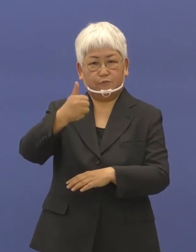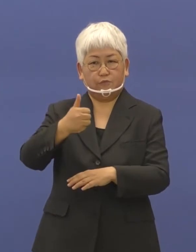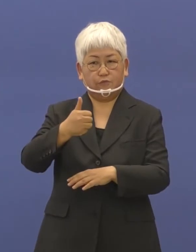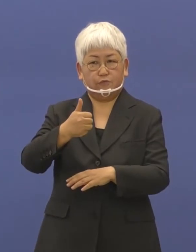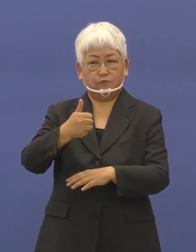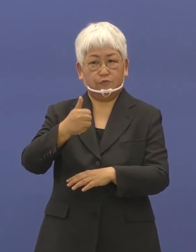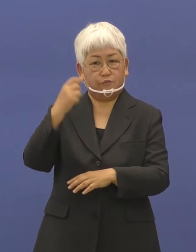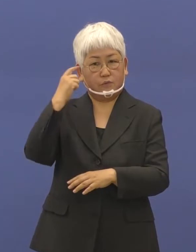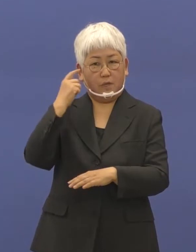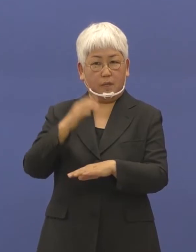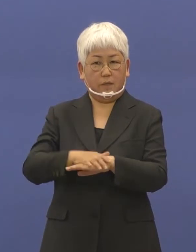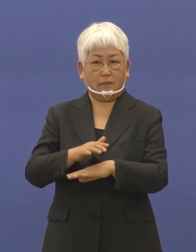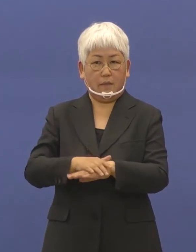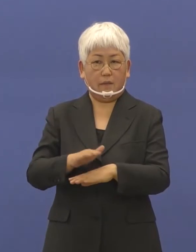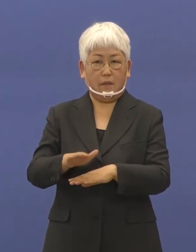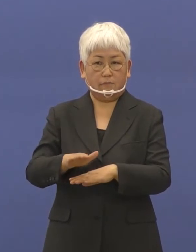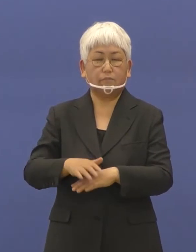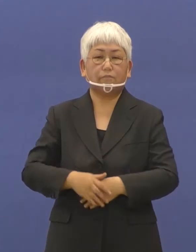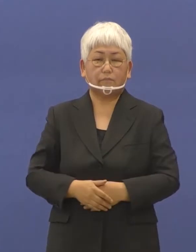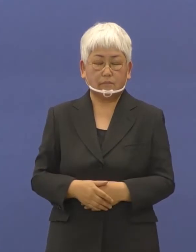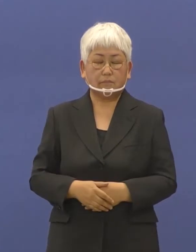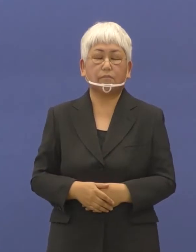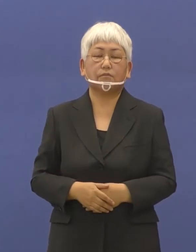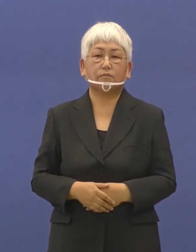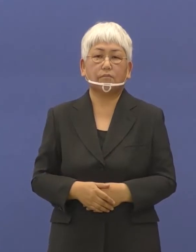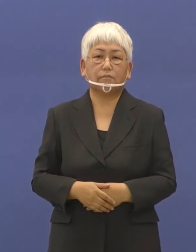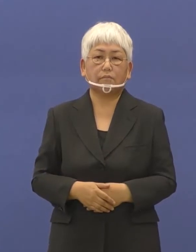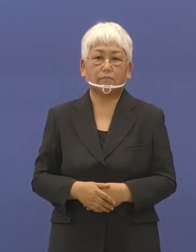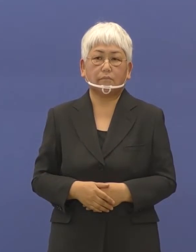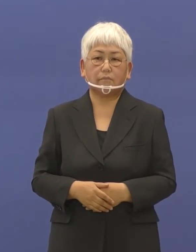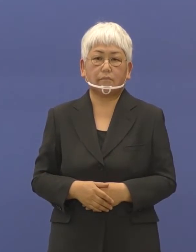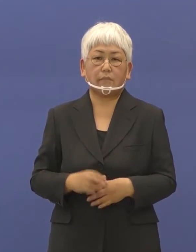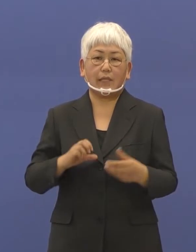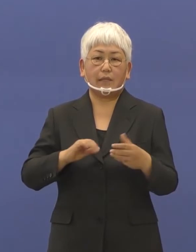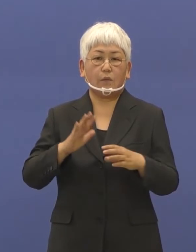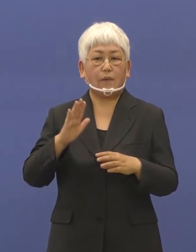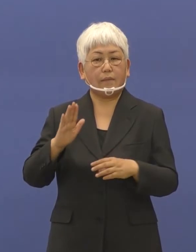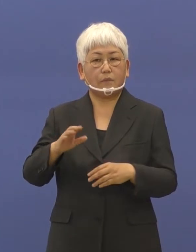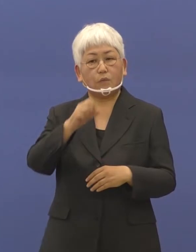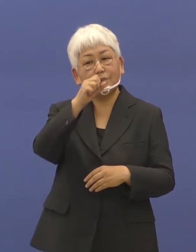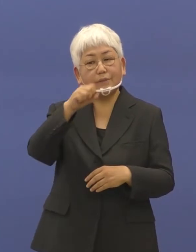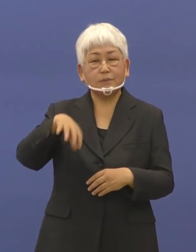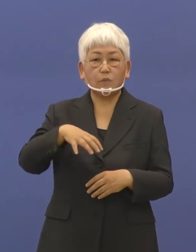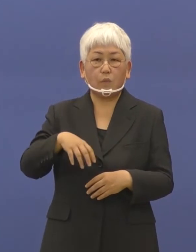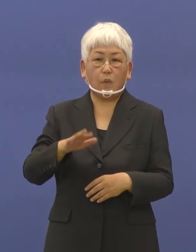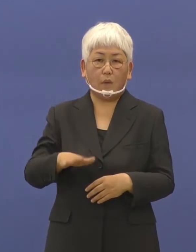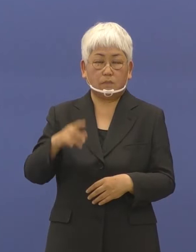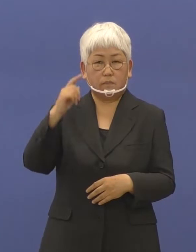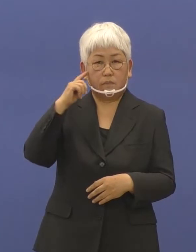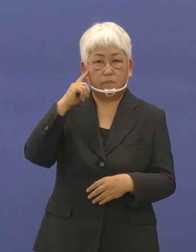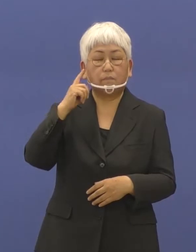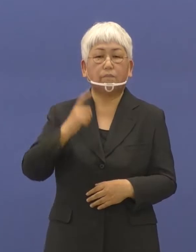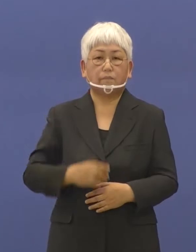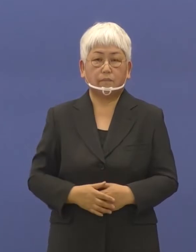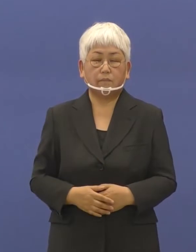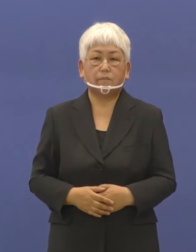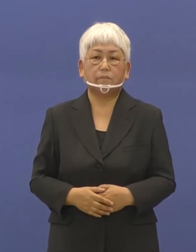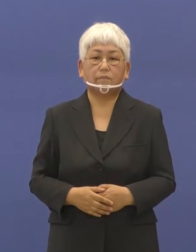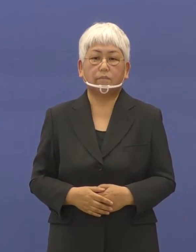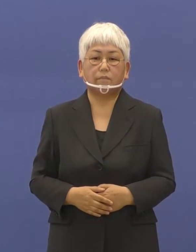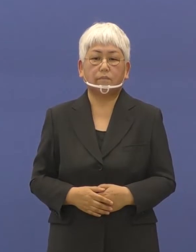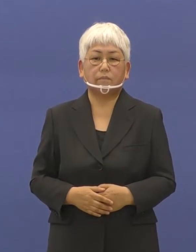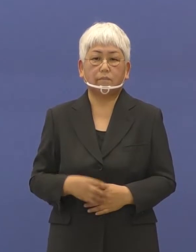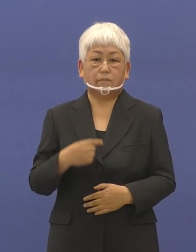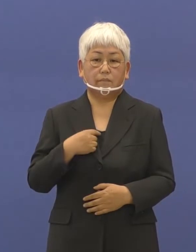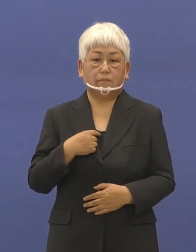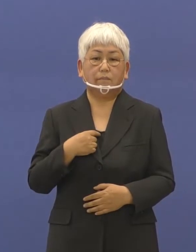政治と行政のあり方を岩手県でずっとやってこれたっていうのもこれは岩手の取り柄だと思っています。で、私としては